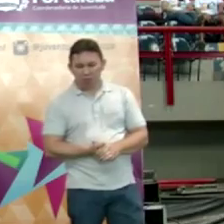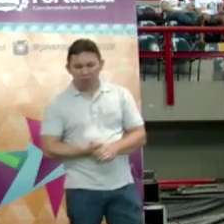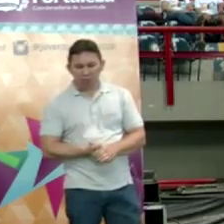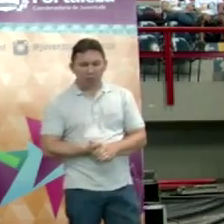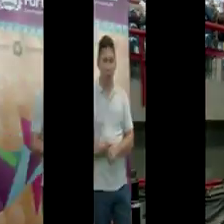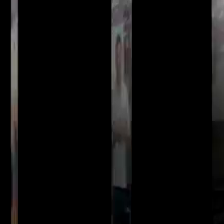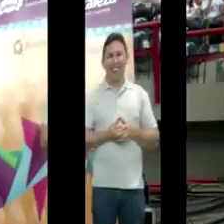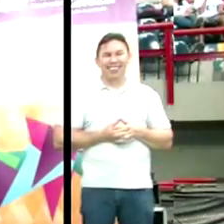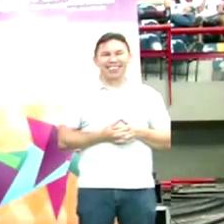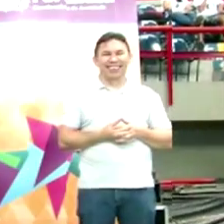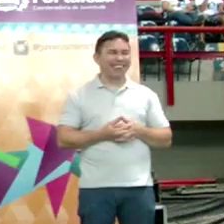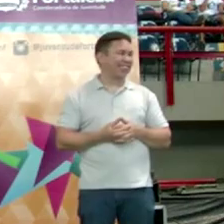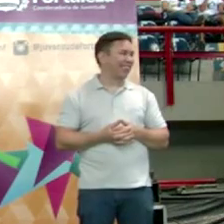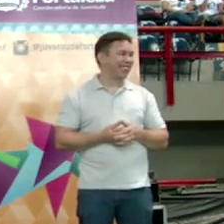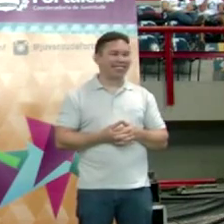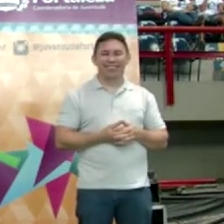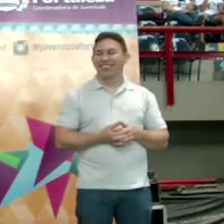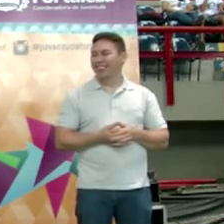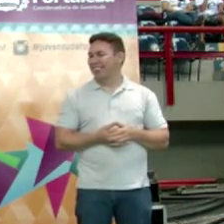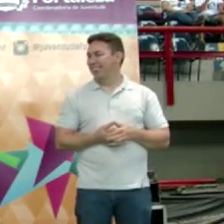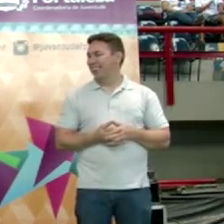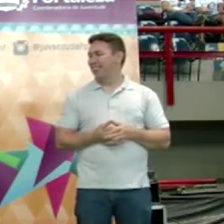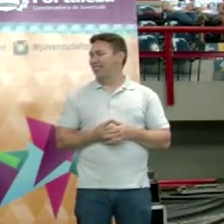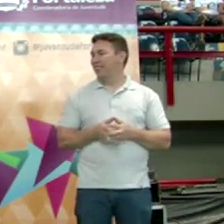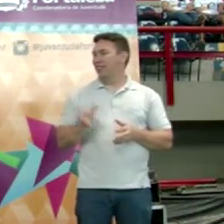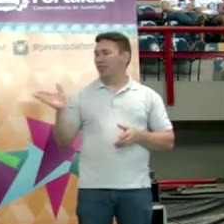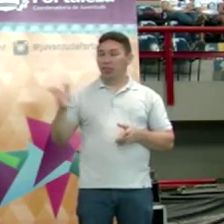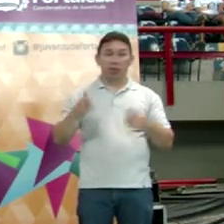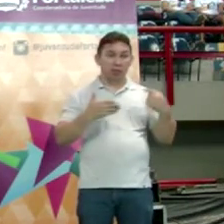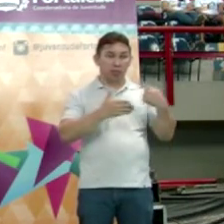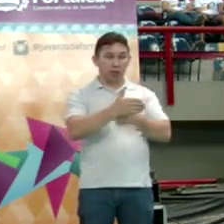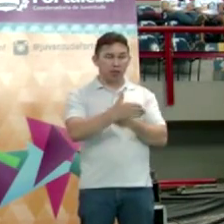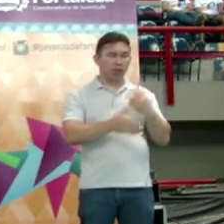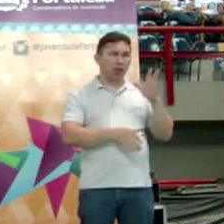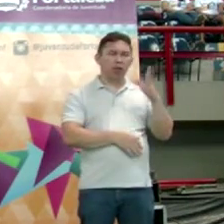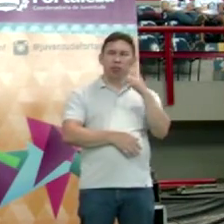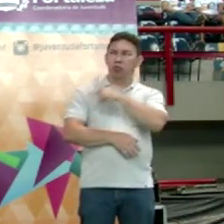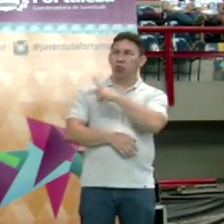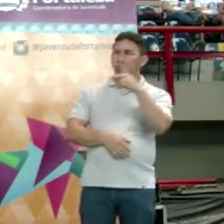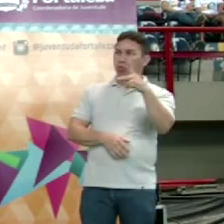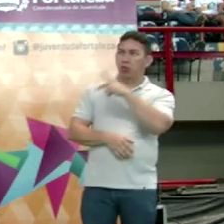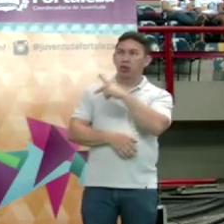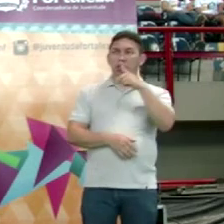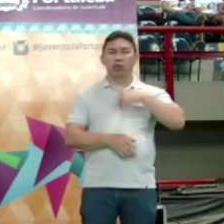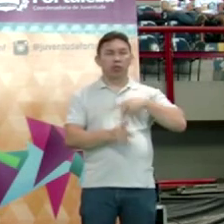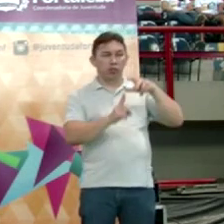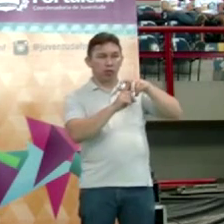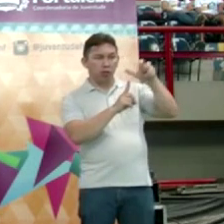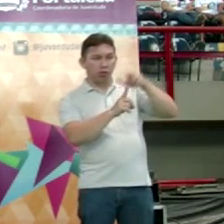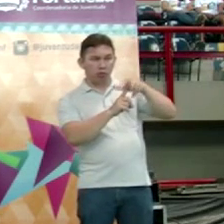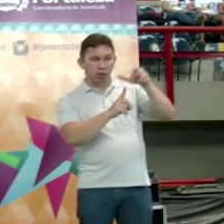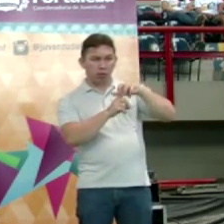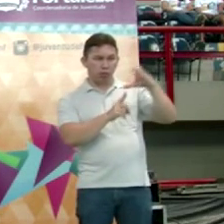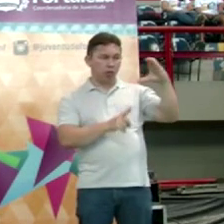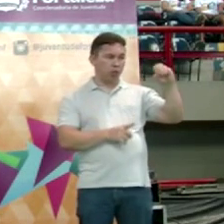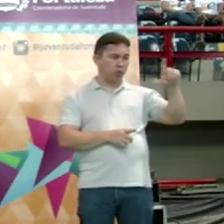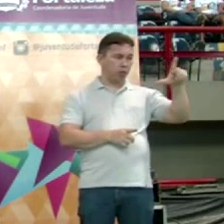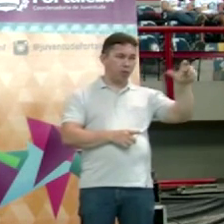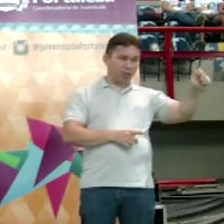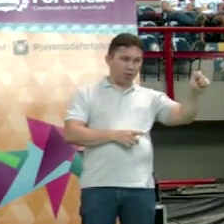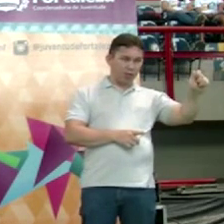os exercícios. Na verdade, assim, perguntaram assim, ó, professor, nos refrigerantes sabor cola,